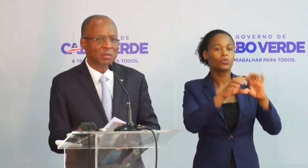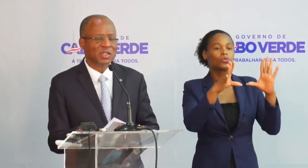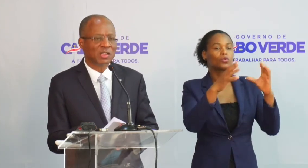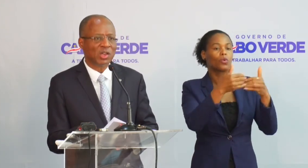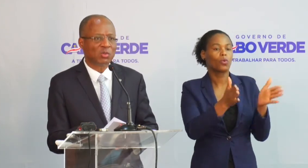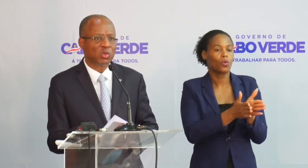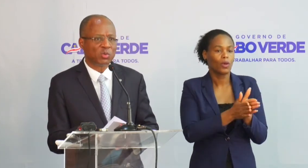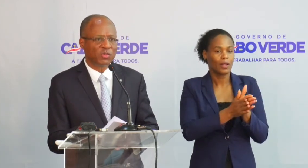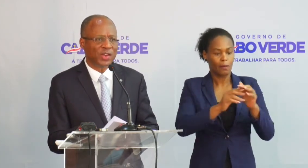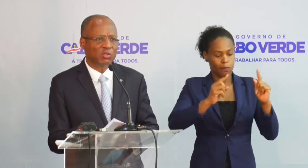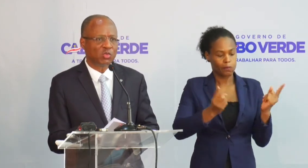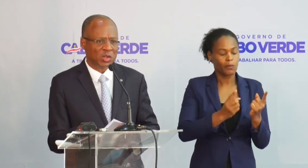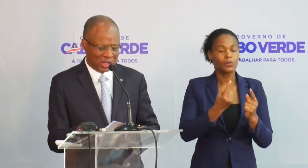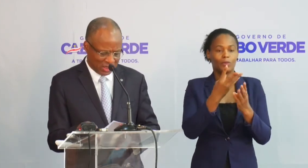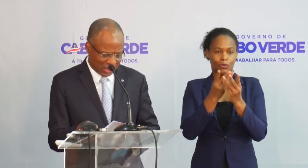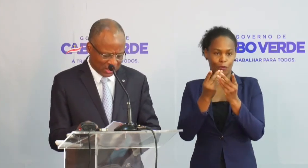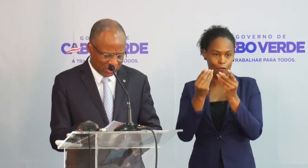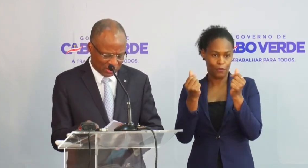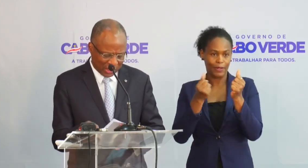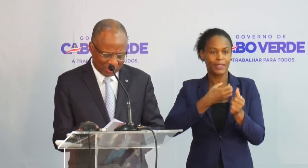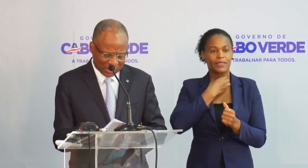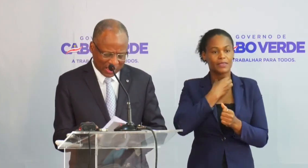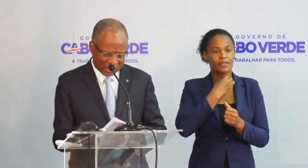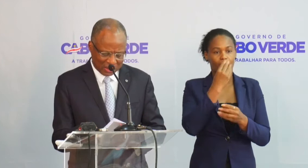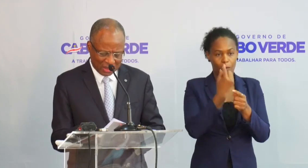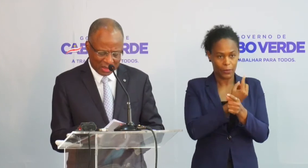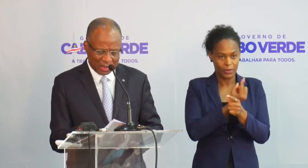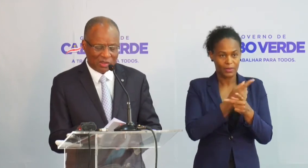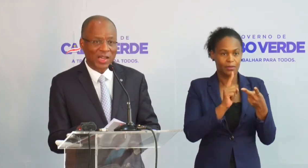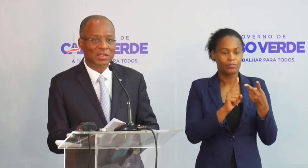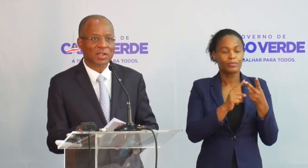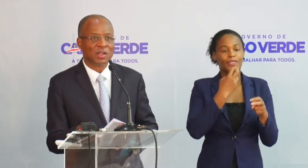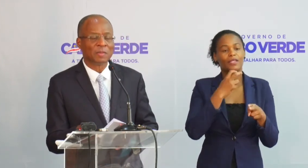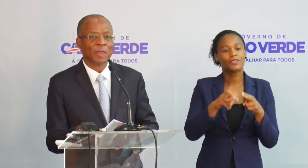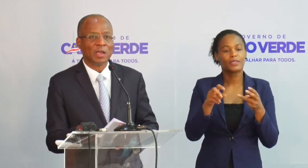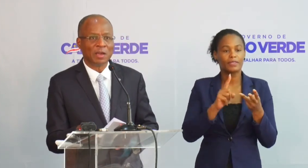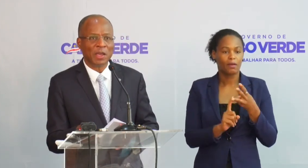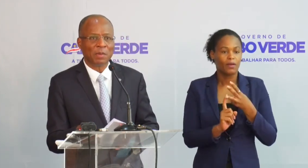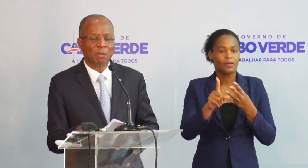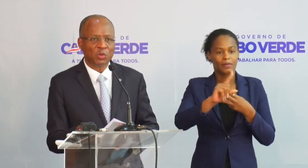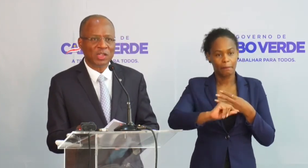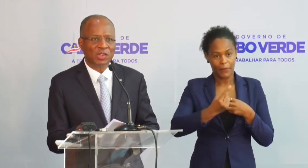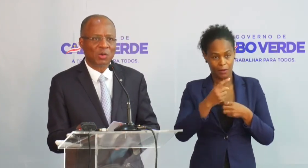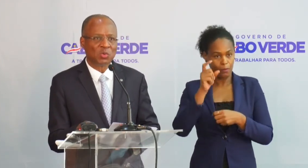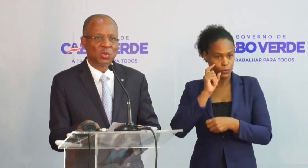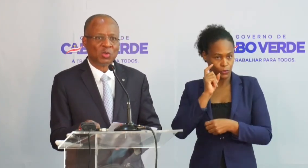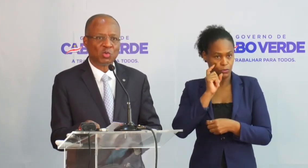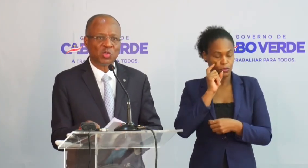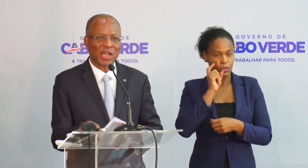de mitigação sobre os efeitos da crise alimentar e energética e também para a